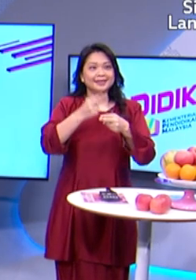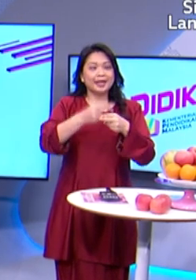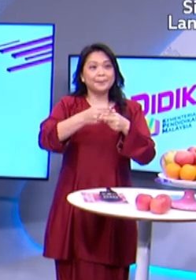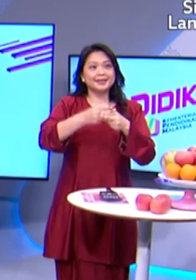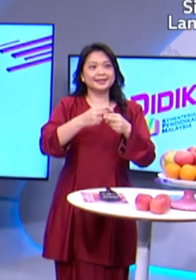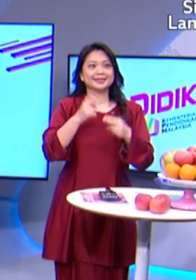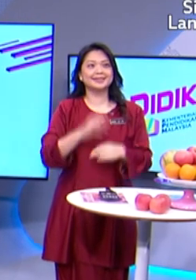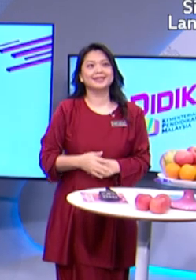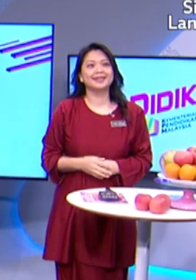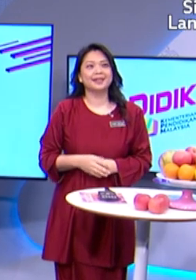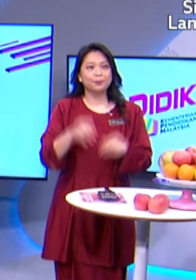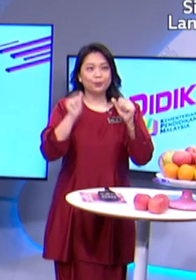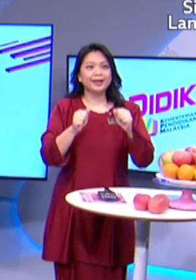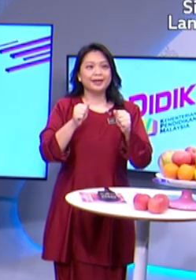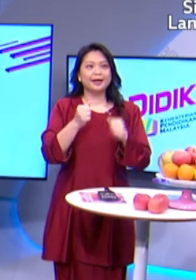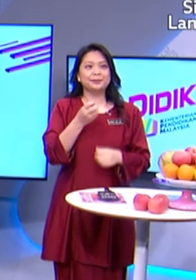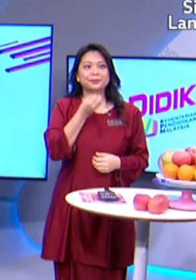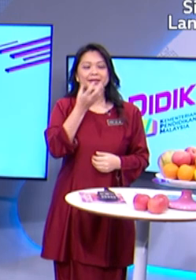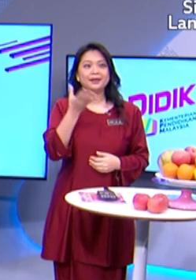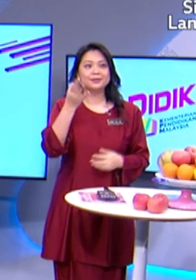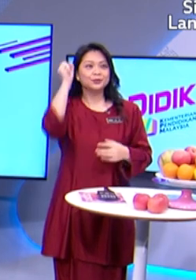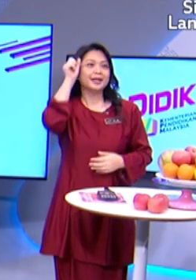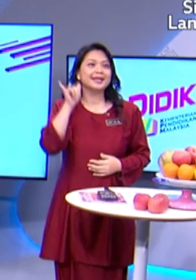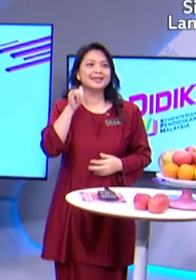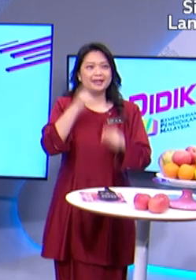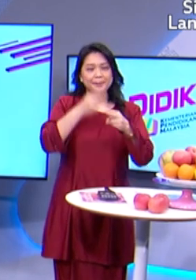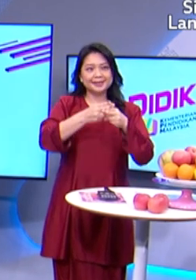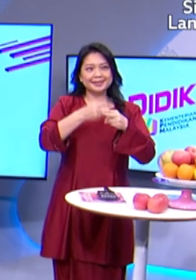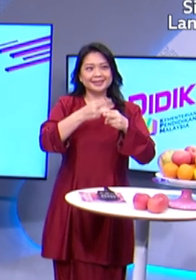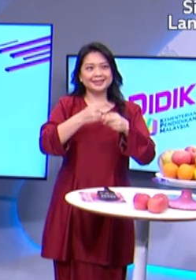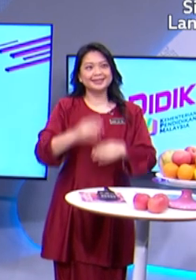Naff Hai boleh amfi tahu sukanya name